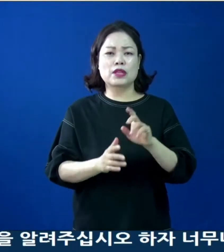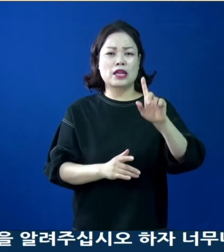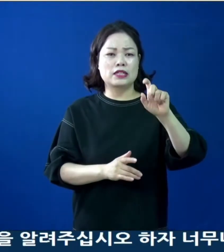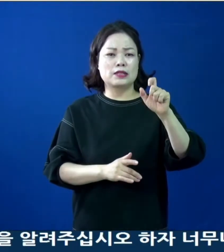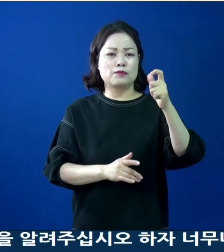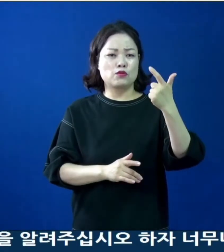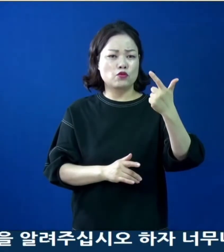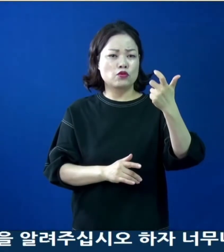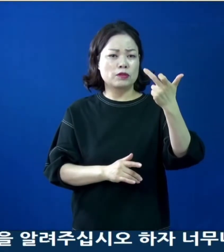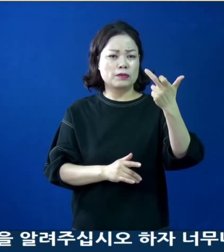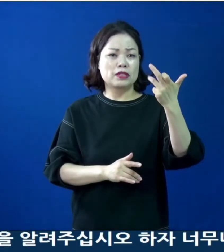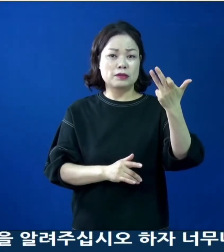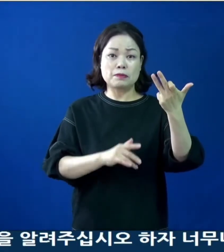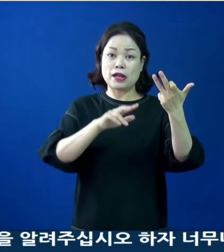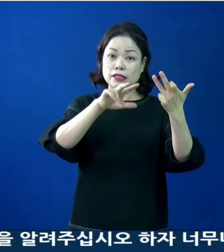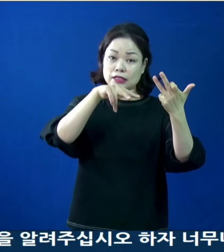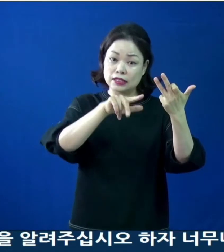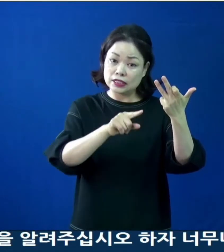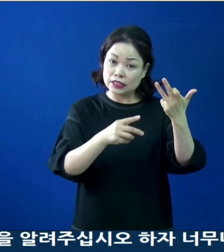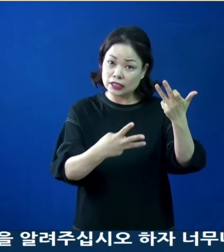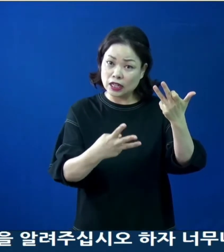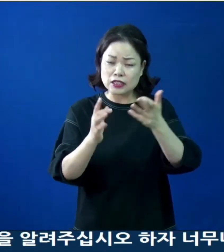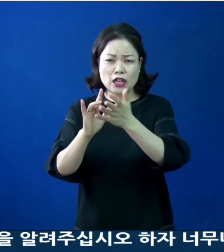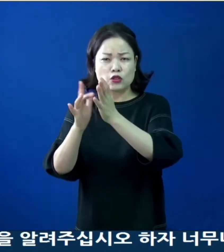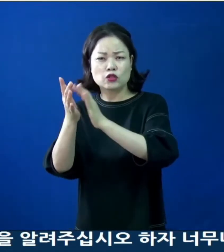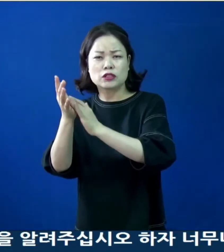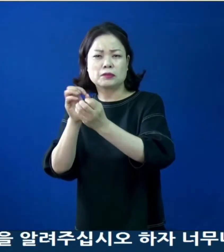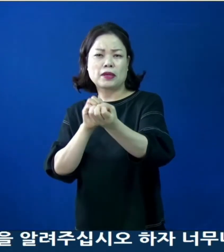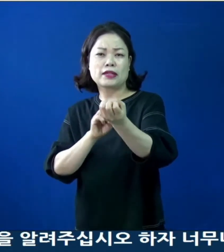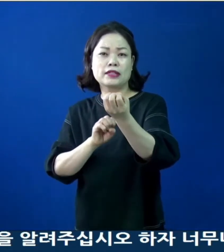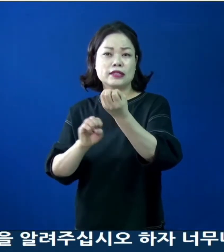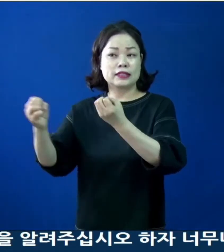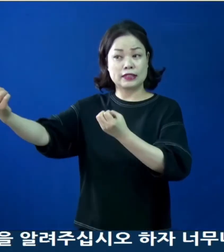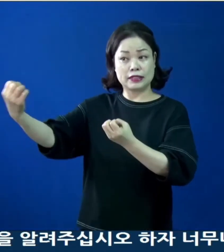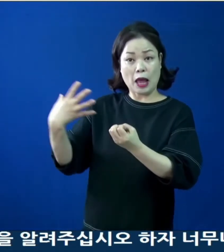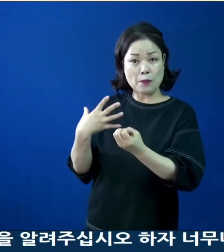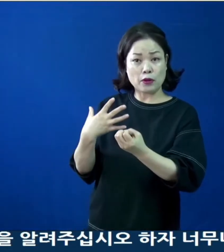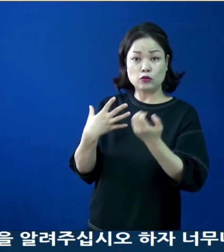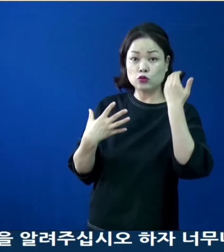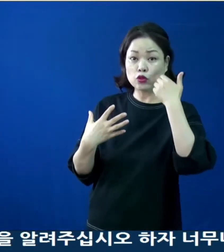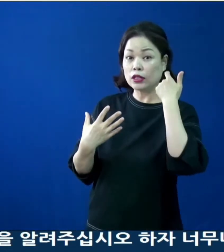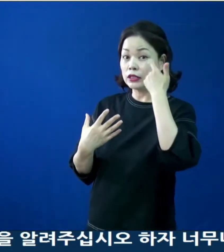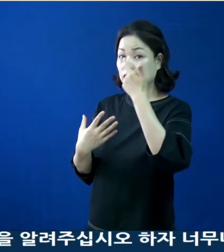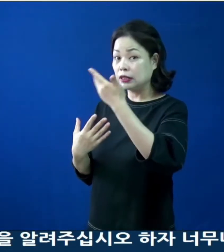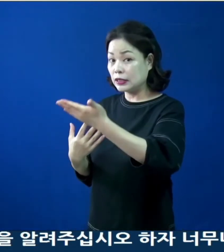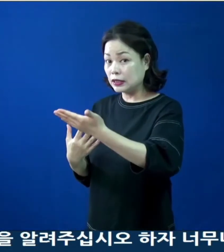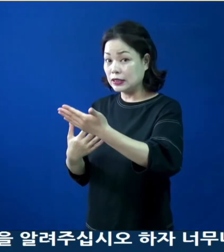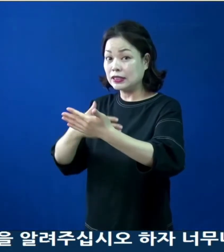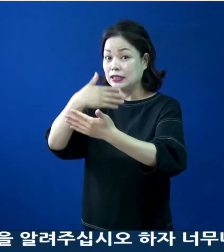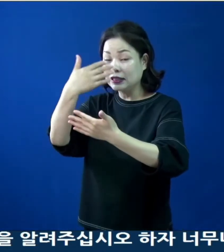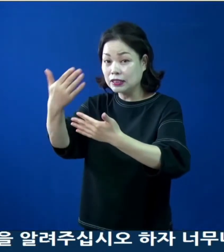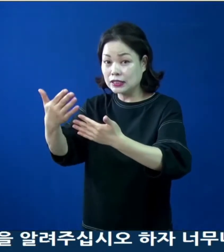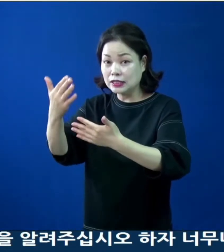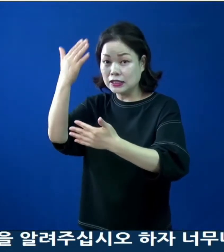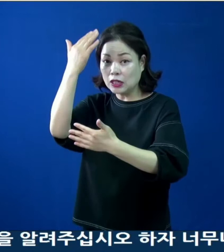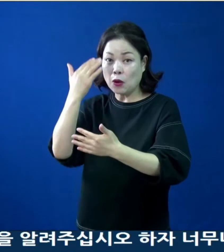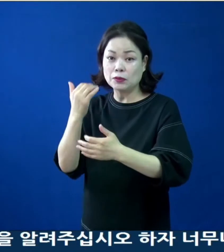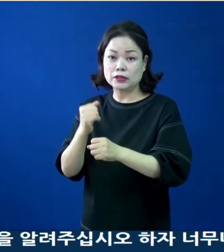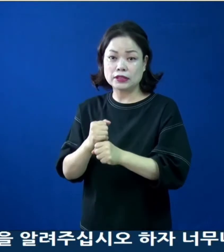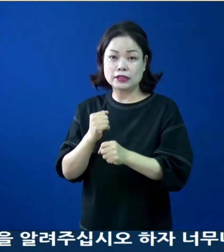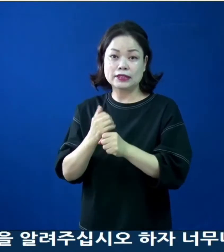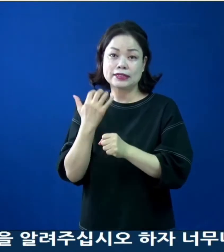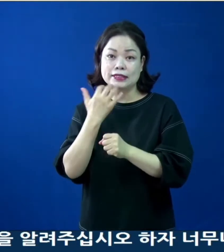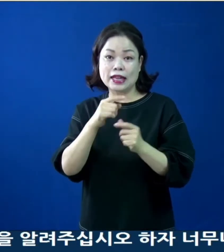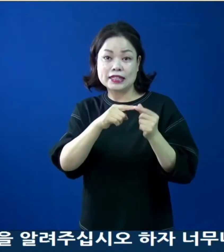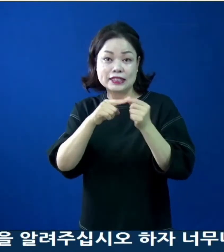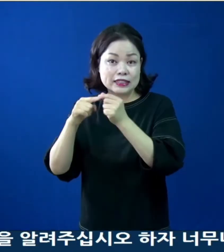17, 18절인데 이 예수님의 답변이 나오기 위해서 누가 질문한 것이냐면, 그 다음에 검은색 글씨 8절